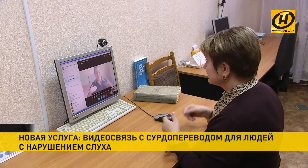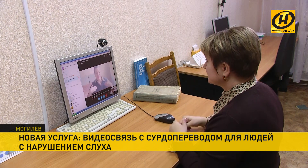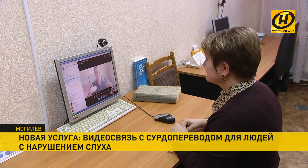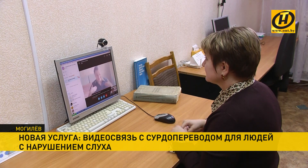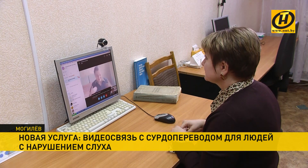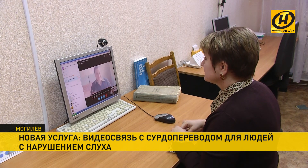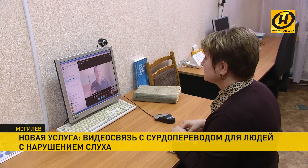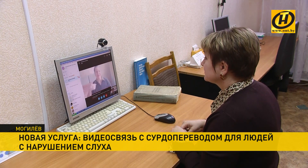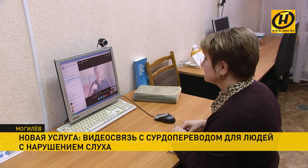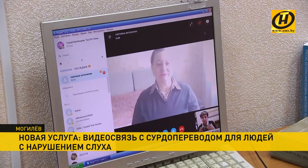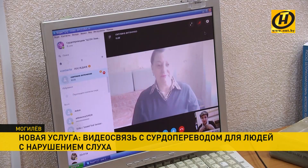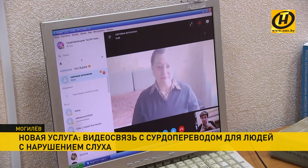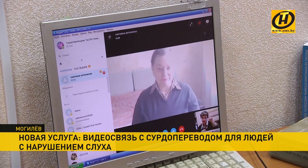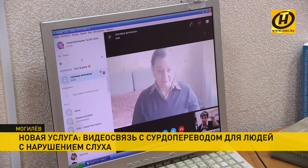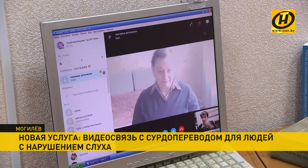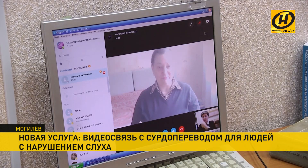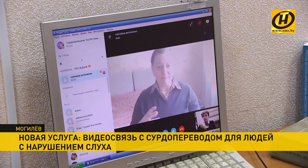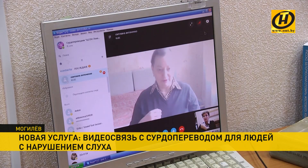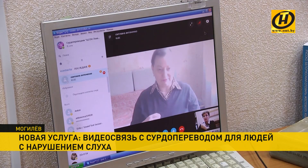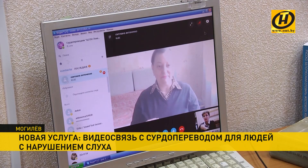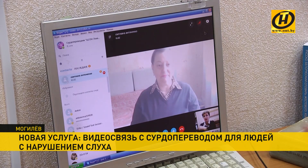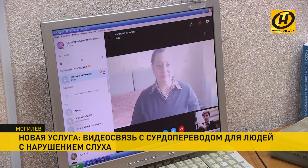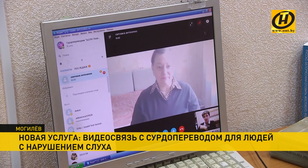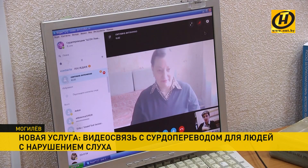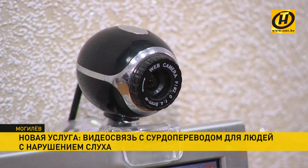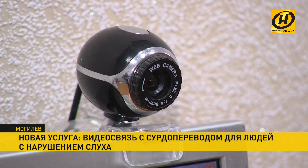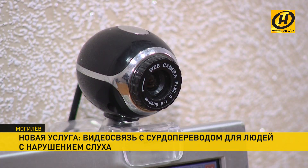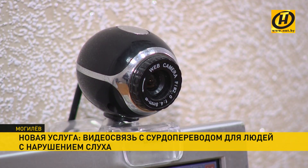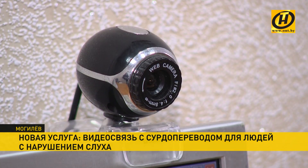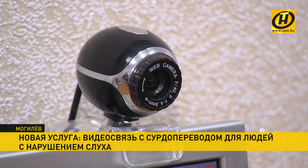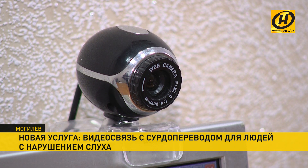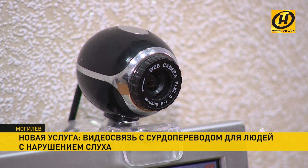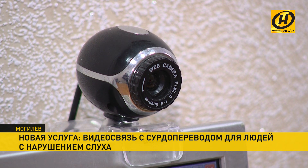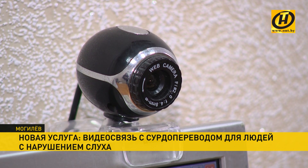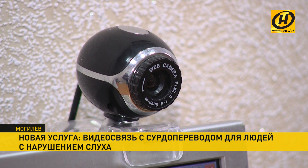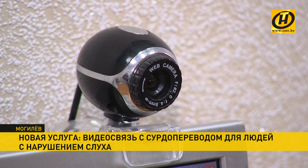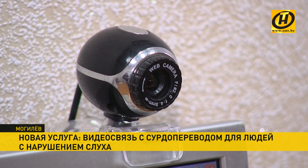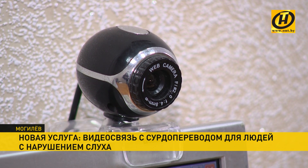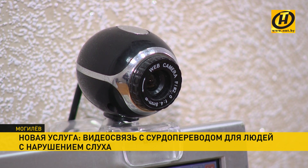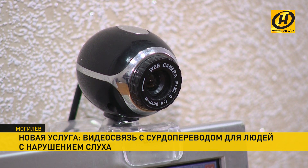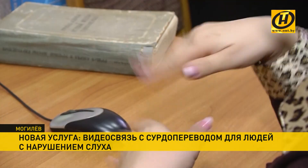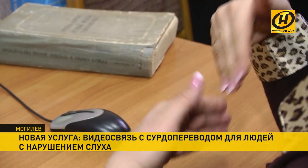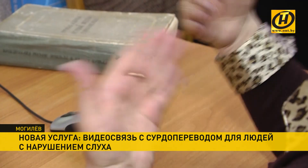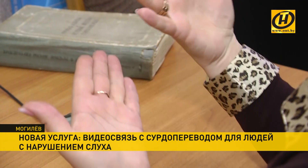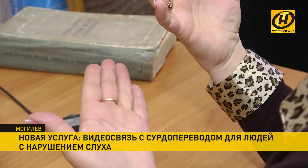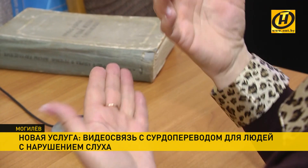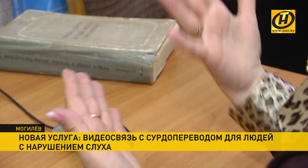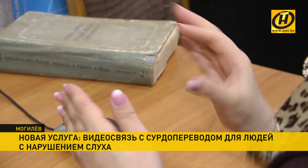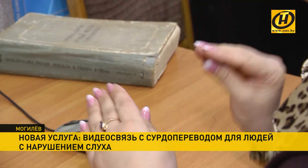по видеосвязи они назначают встречу. Переводчик сопровождает своего подопечного на осмотр и, например, в деталях передает